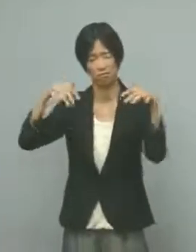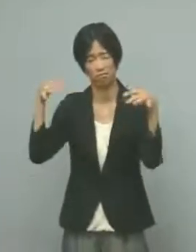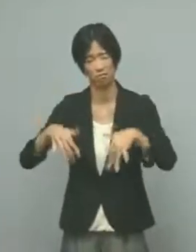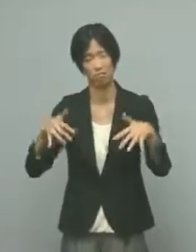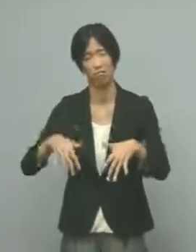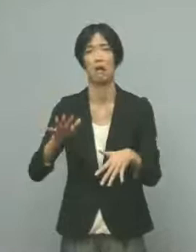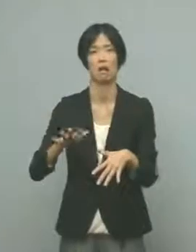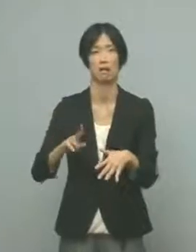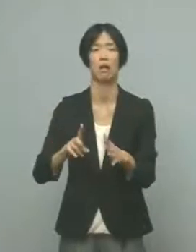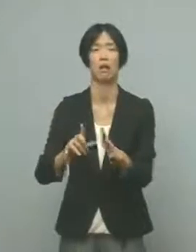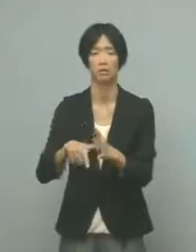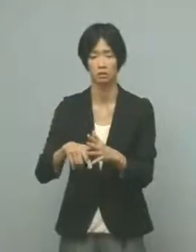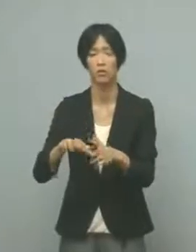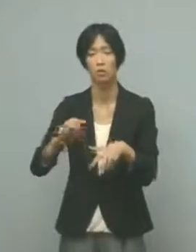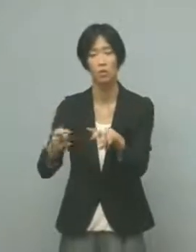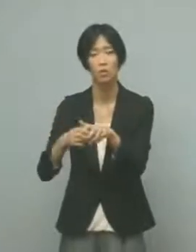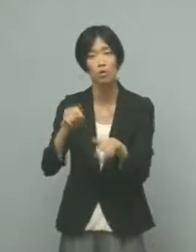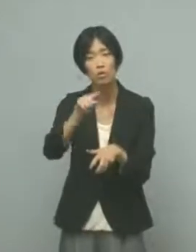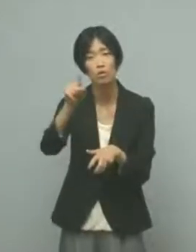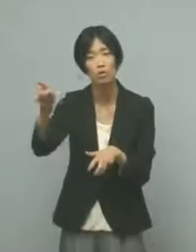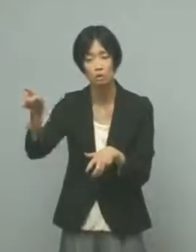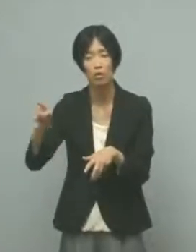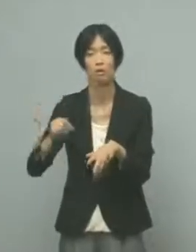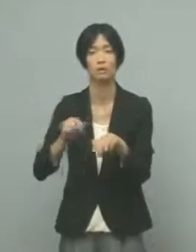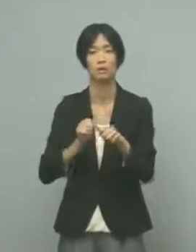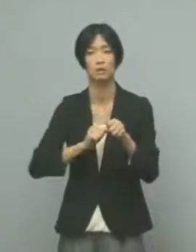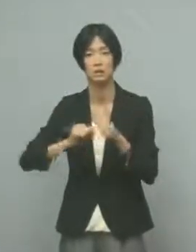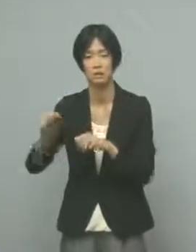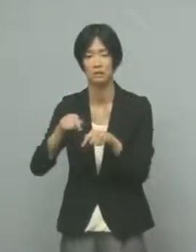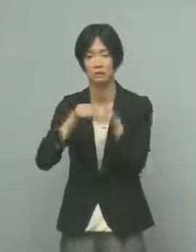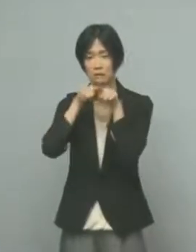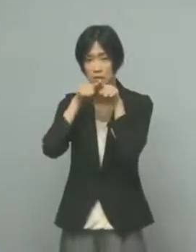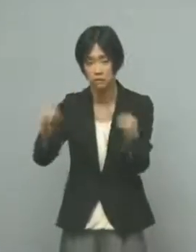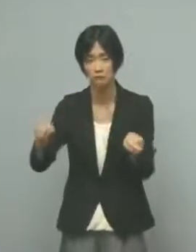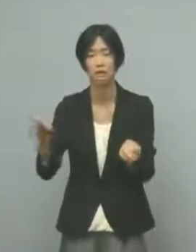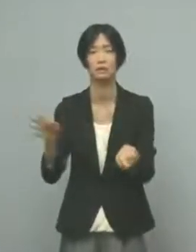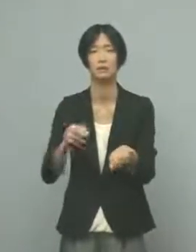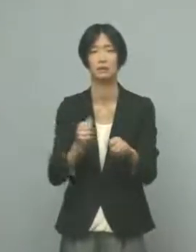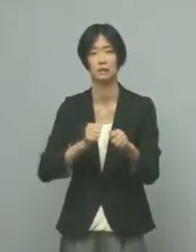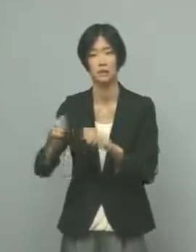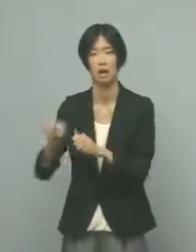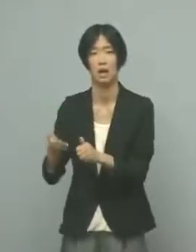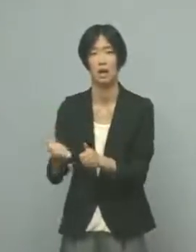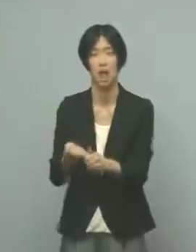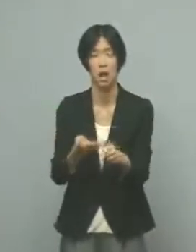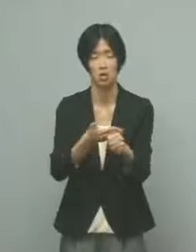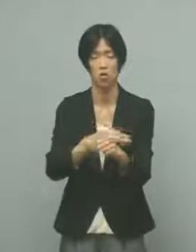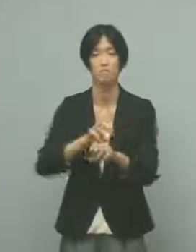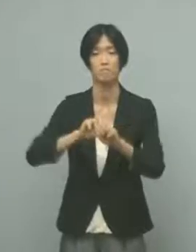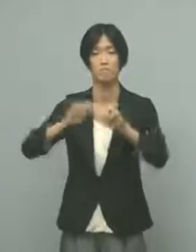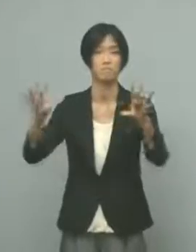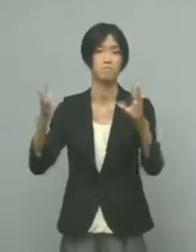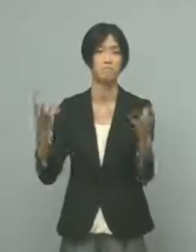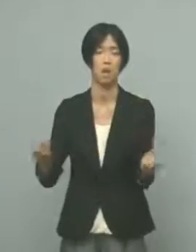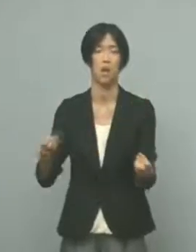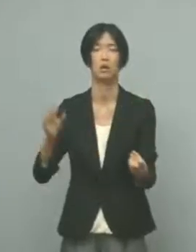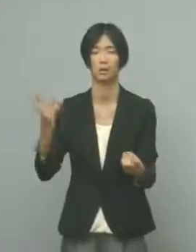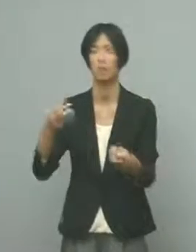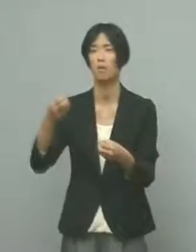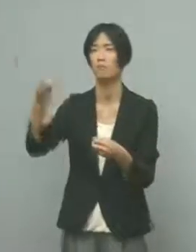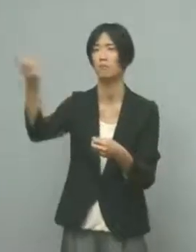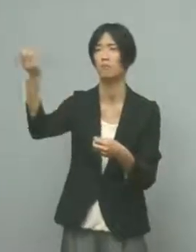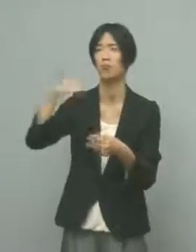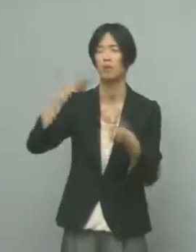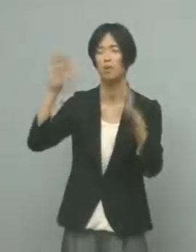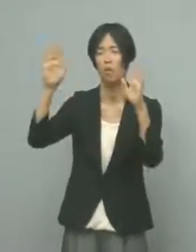に、多くの市町村で避難指示、避難勧告が発令されました。発令時刻が夜